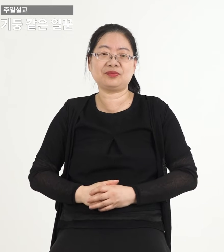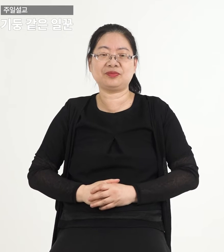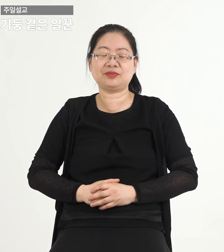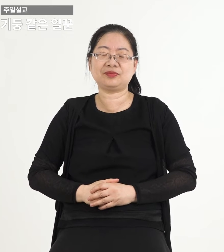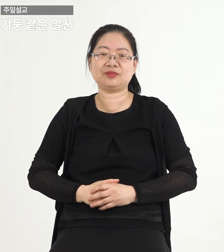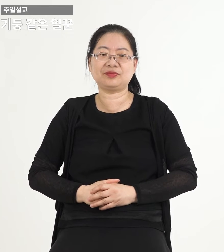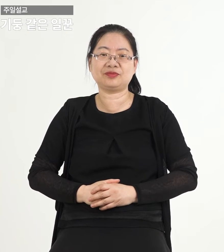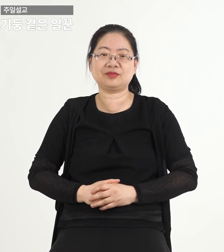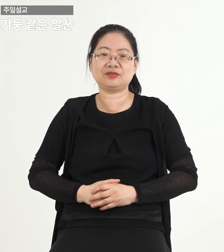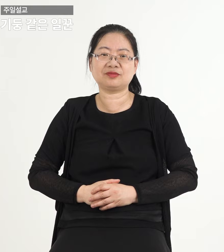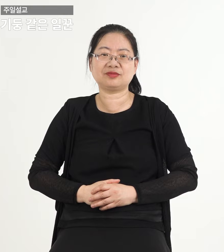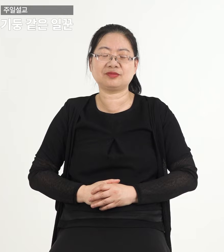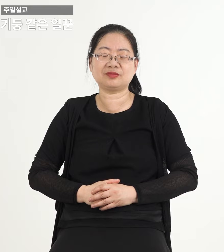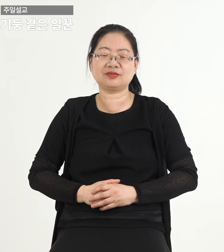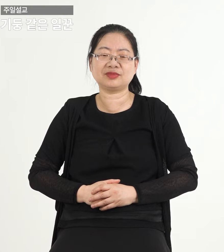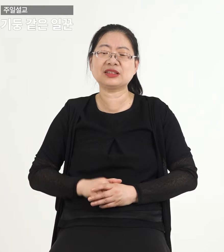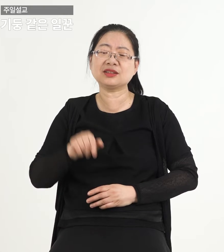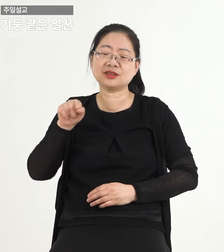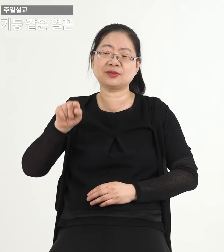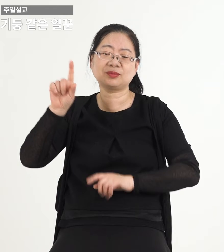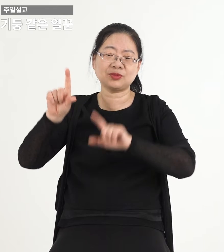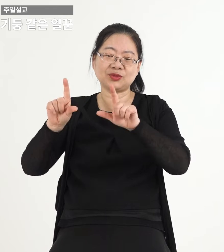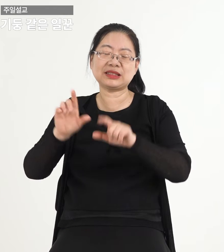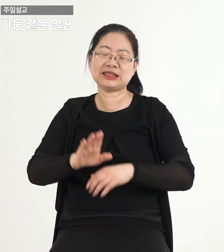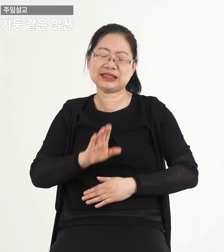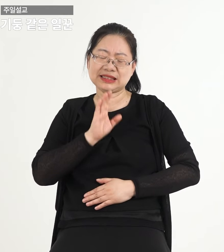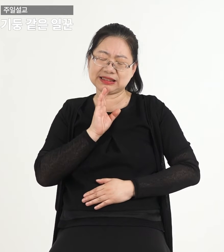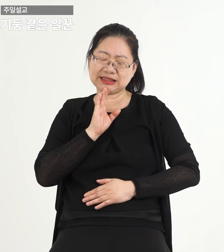믿습니까? 그게 거룩한 거예요.